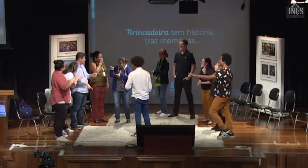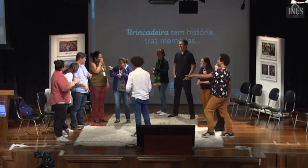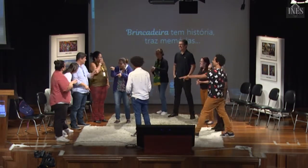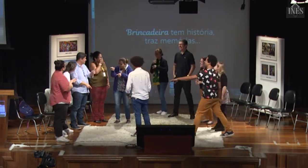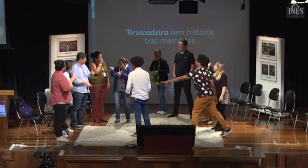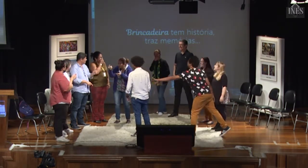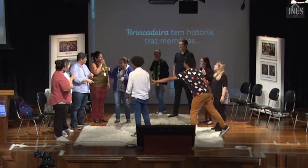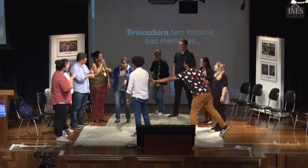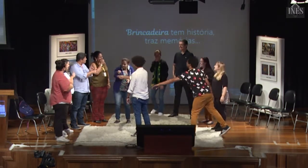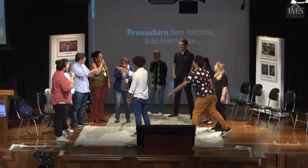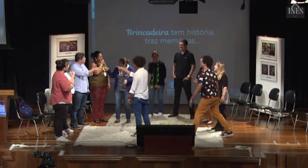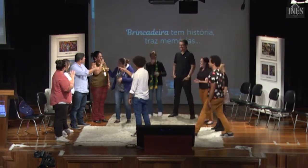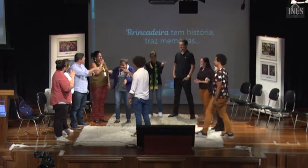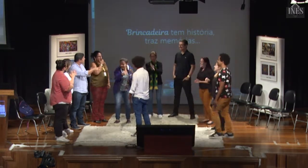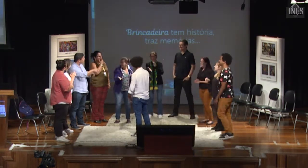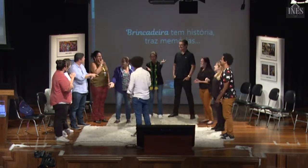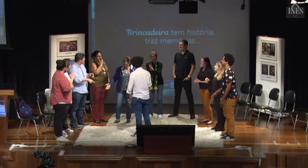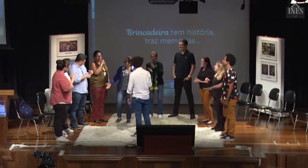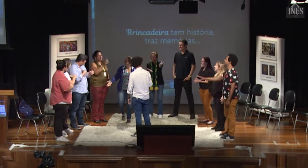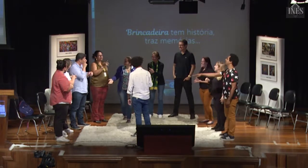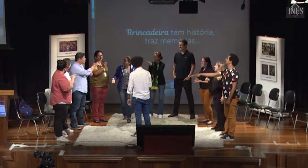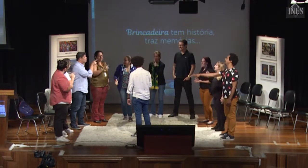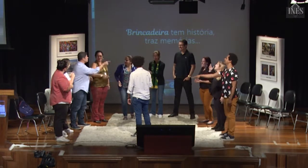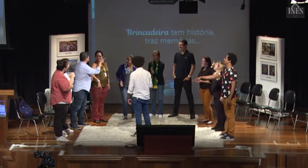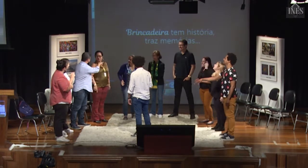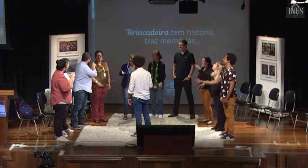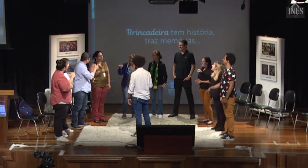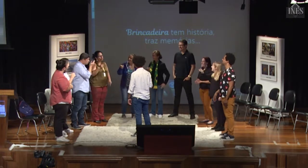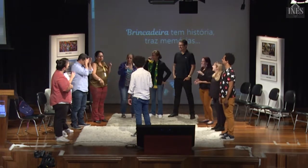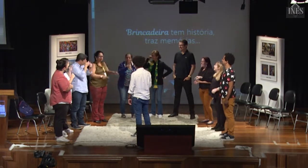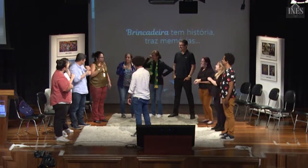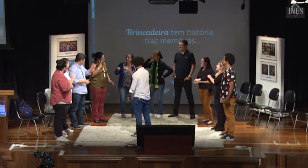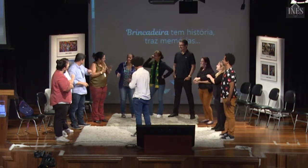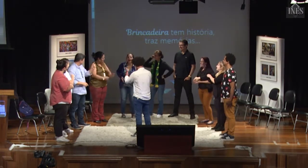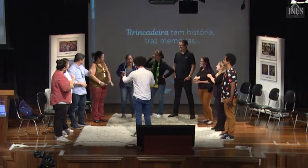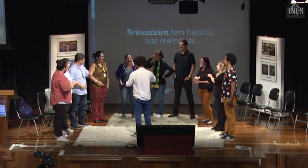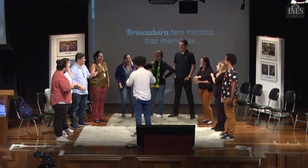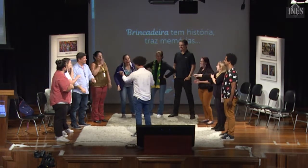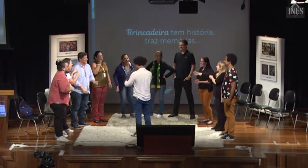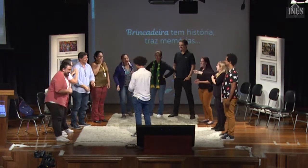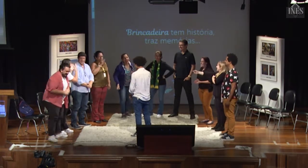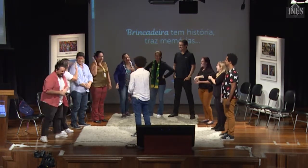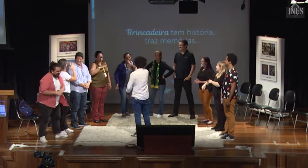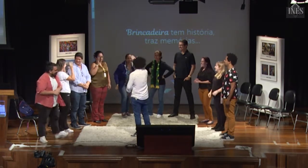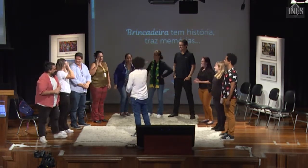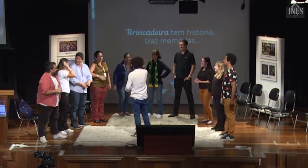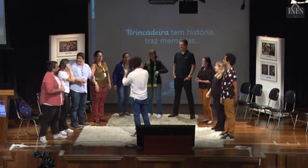Não era assim que eu brincava, não. Tá errado. Eu só apontava, eu via. Eu não fechava o olho, não. Ah,